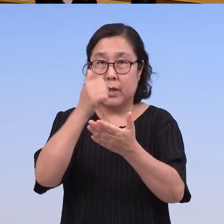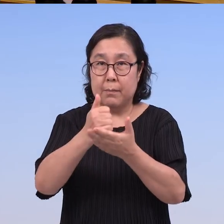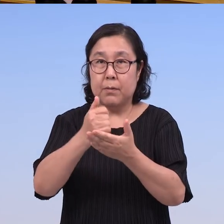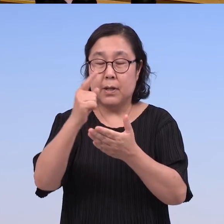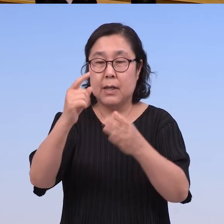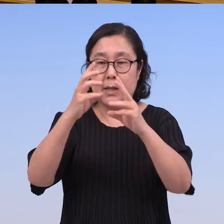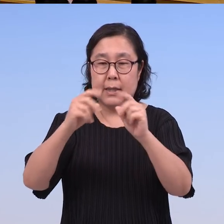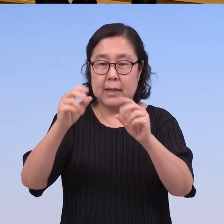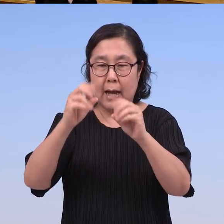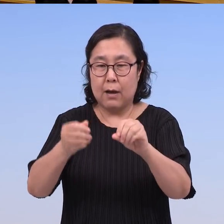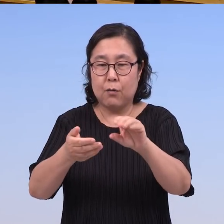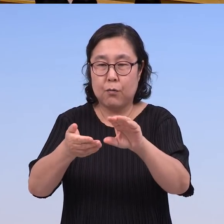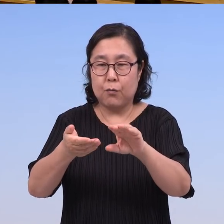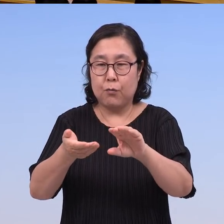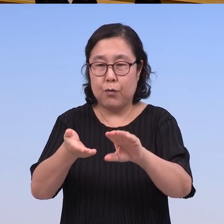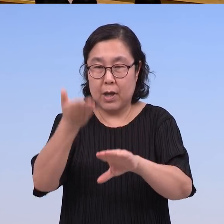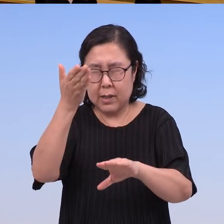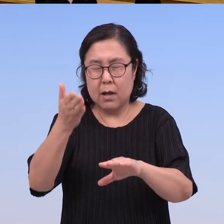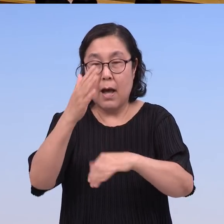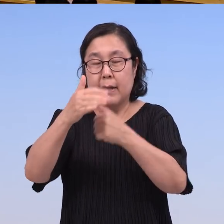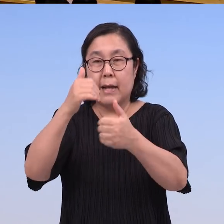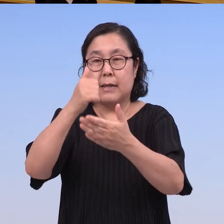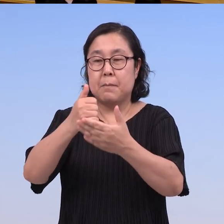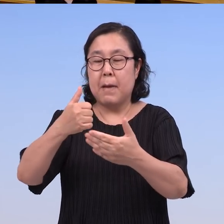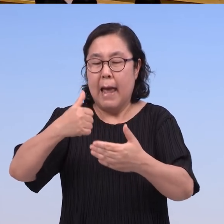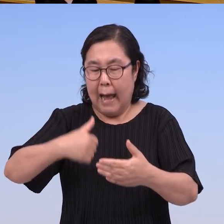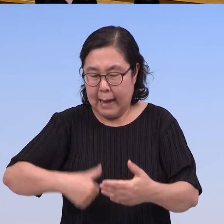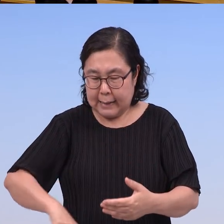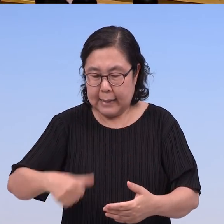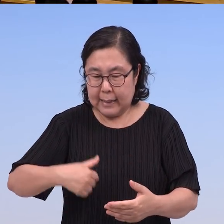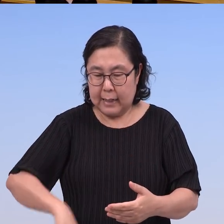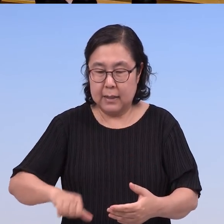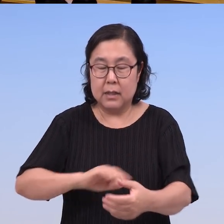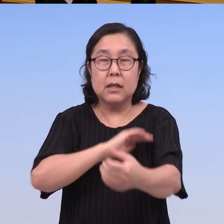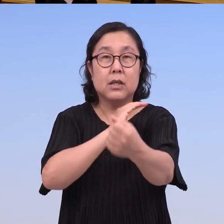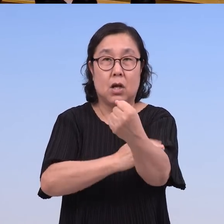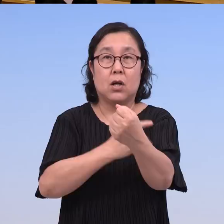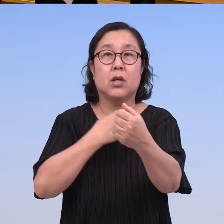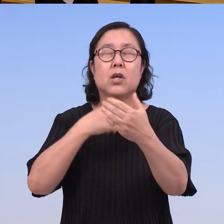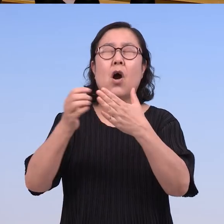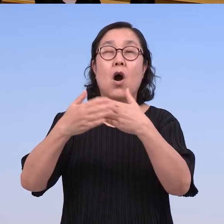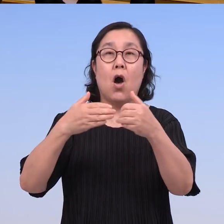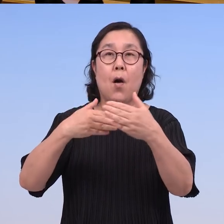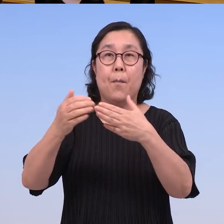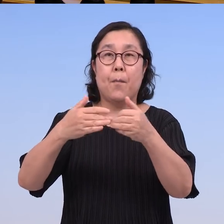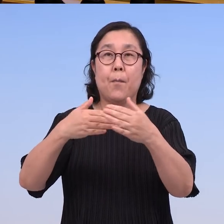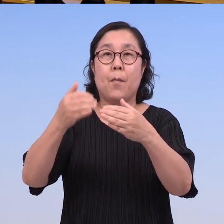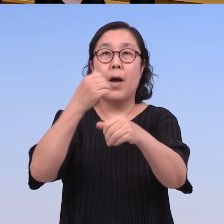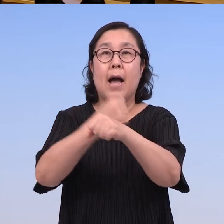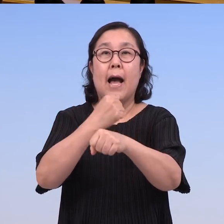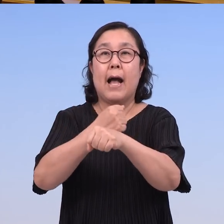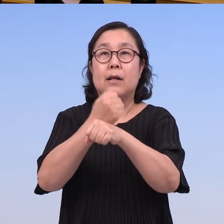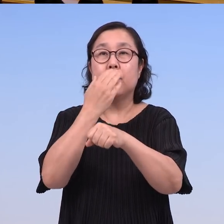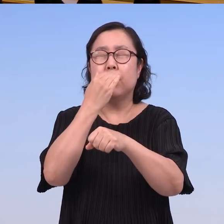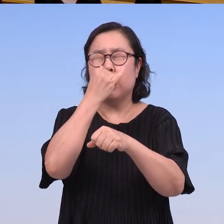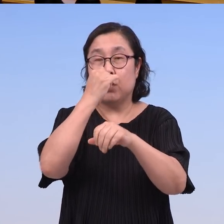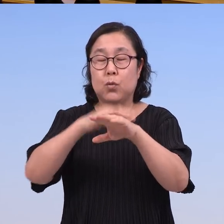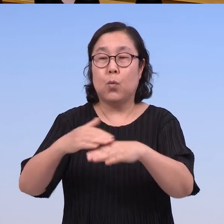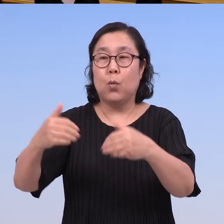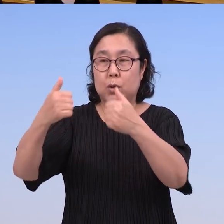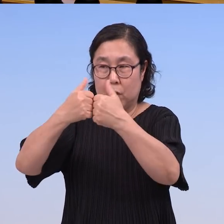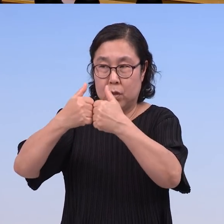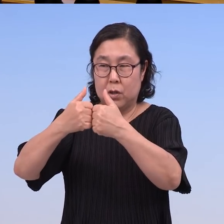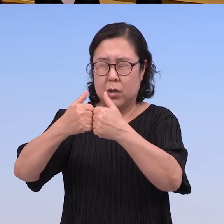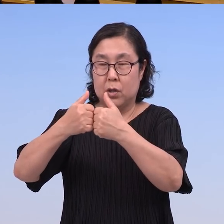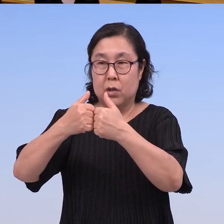예수 그리스도가 이 땅에 하나님의 아들이라는 것을, 그 능력을 경험할 수 있는 계기로 삼고자 하는 도전 정신이